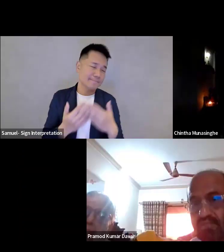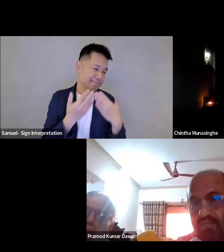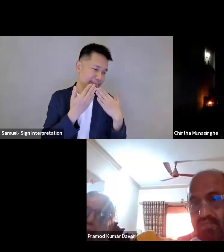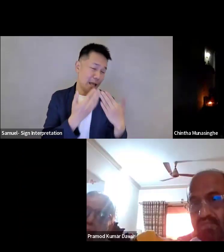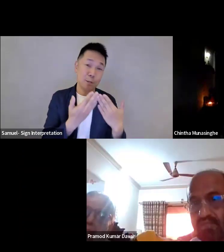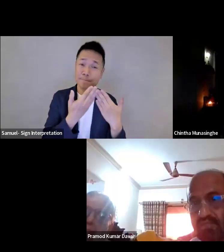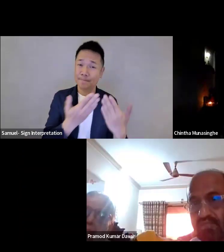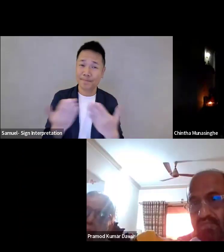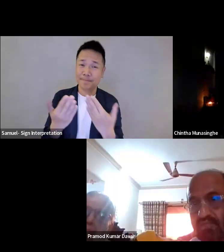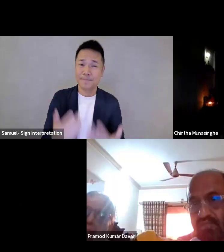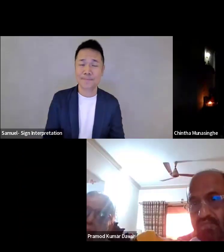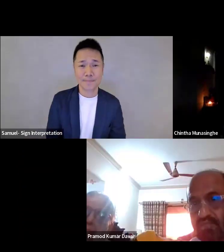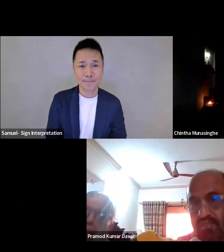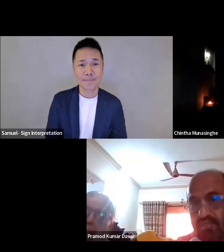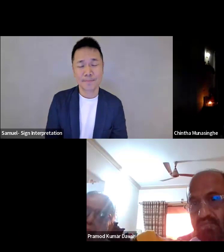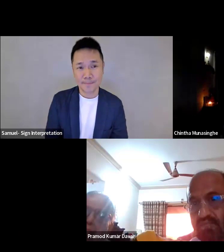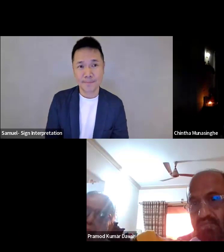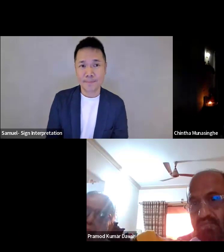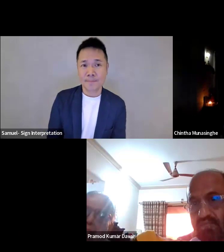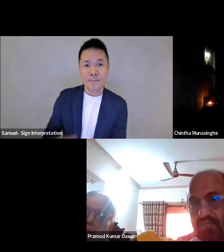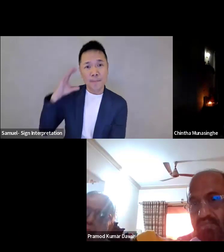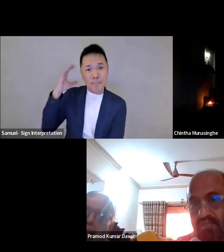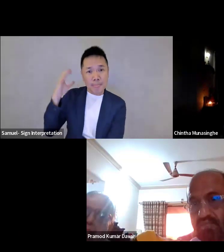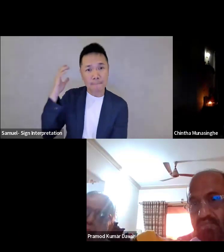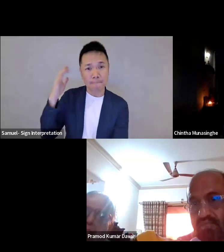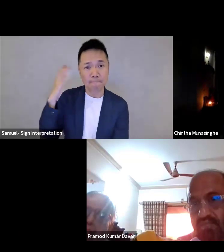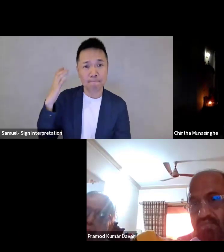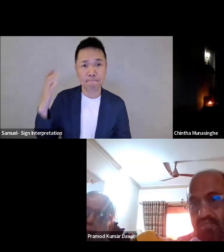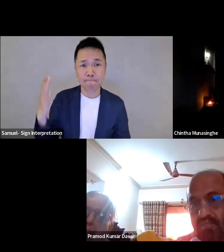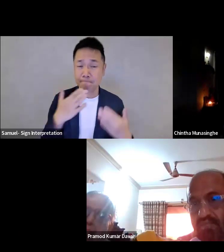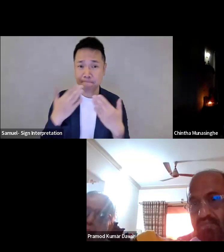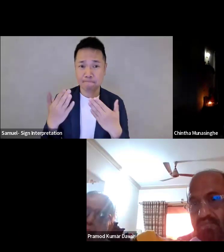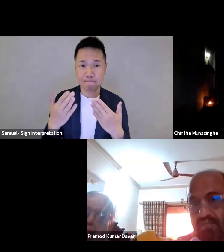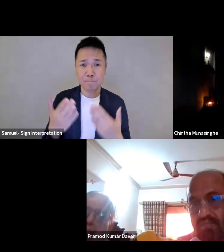并且希望你能够安息。谢谢，